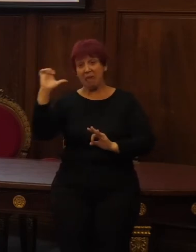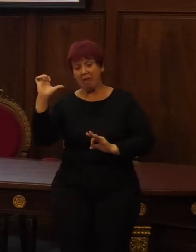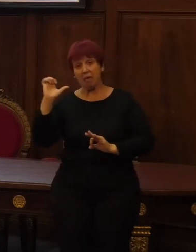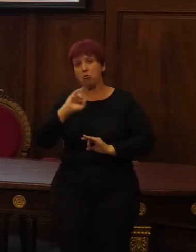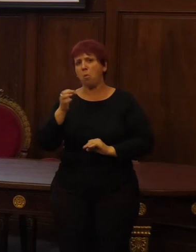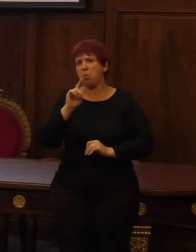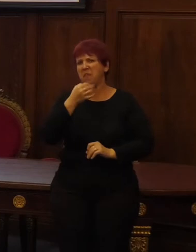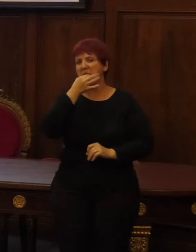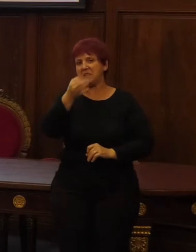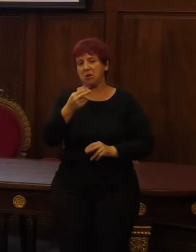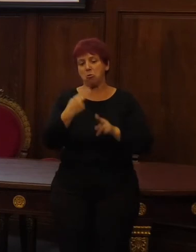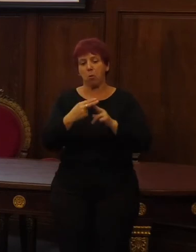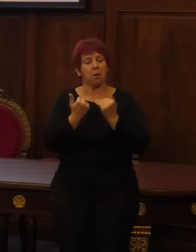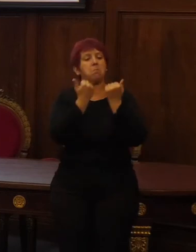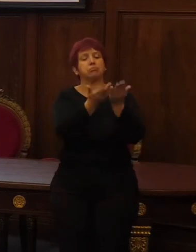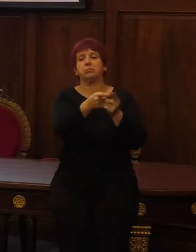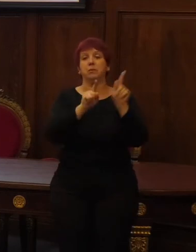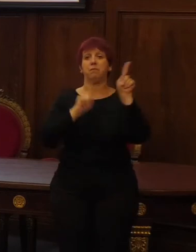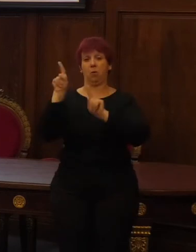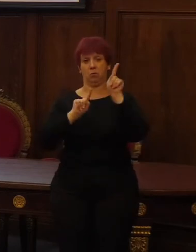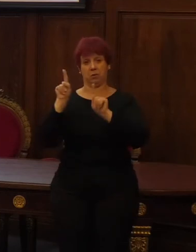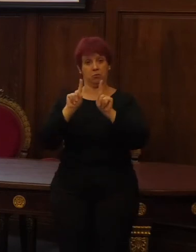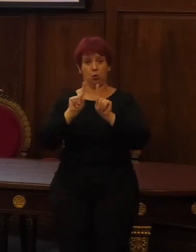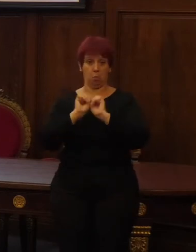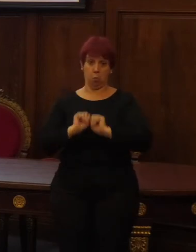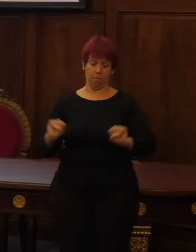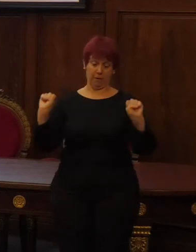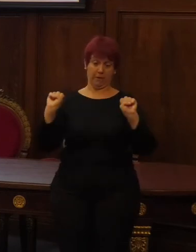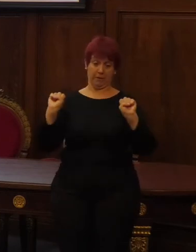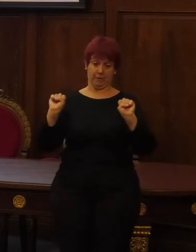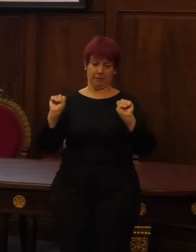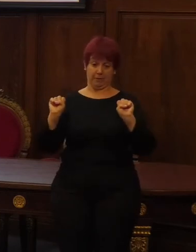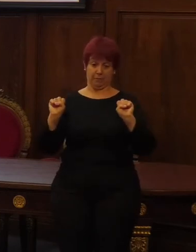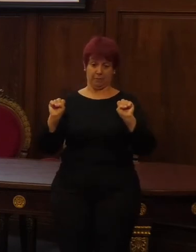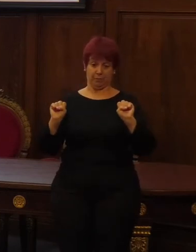no podía nombrarnos facultad. No podía.